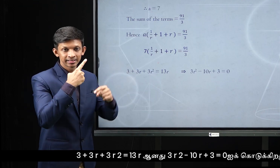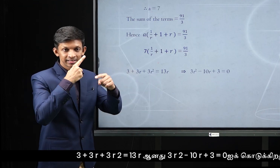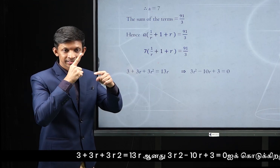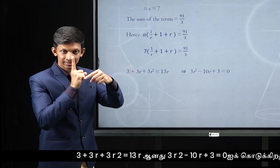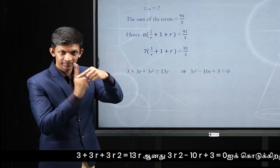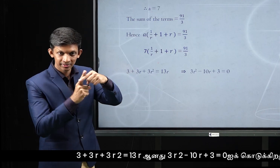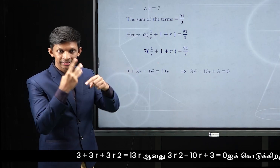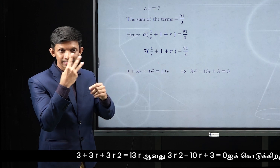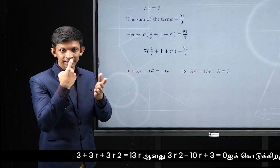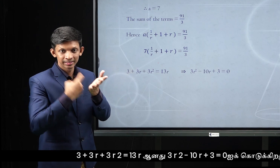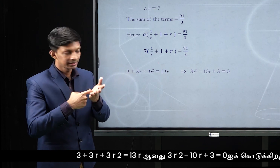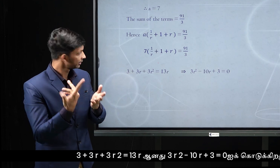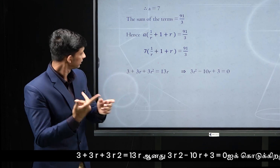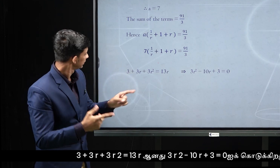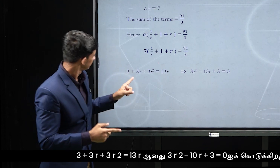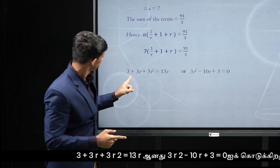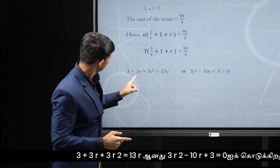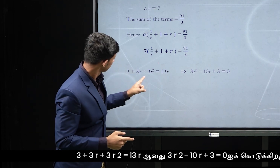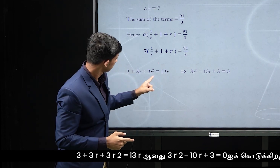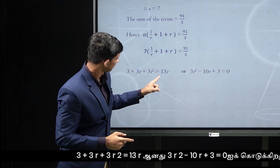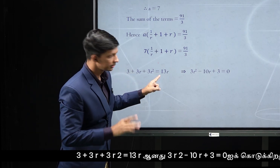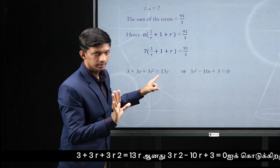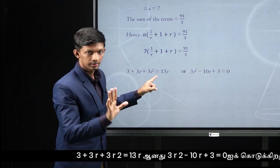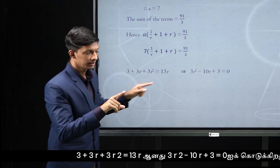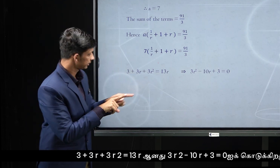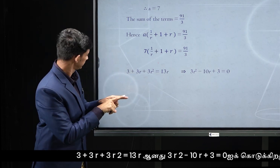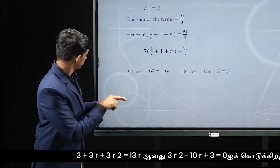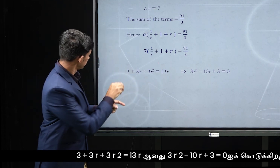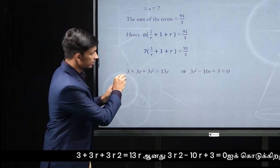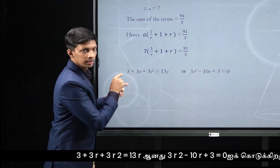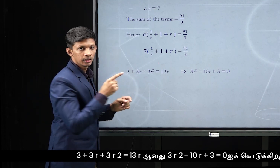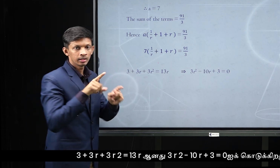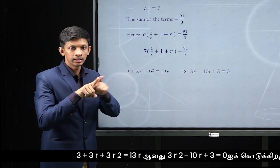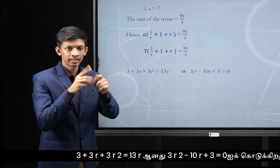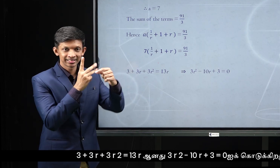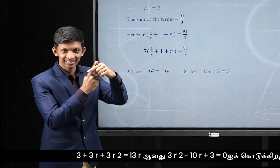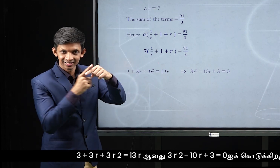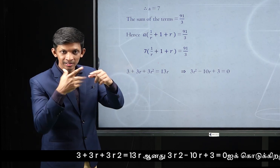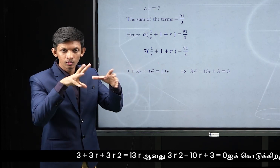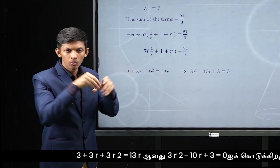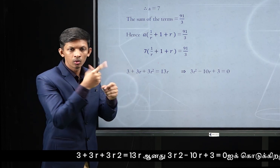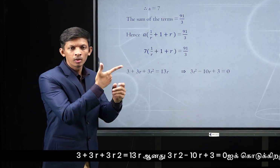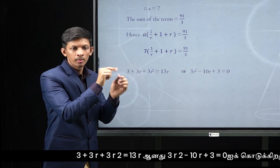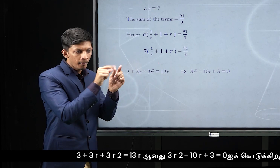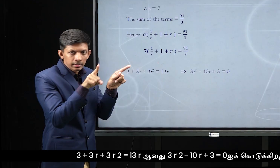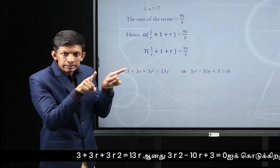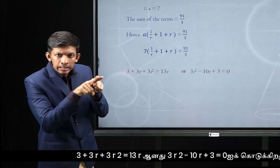13 ஆர் ஆனது 3 ஆர் மேலிலக்கு 2 கழித்தல் 10 ஆர் கூட்டல் 3